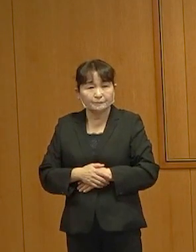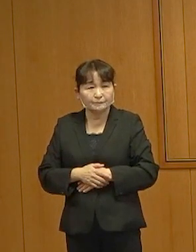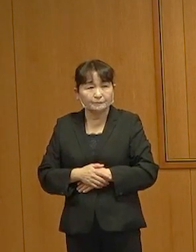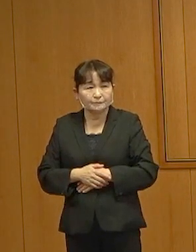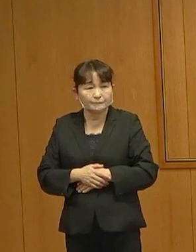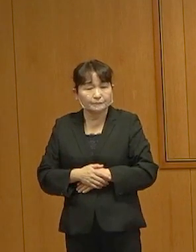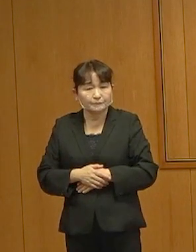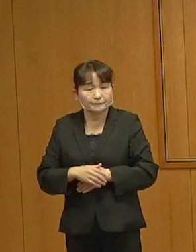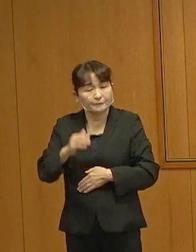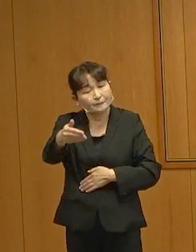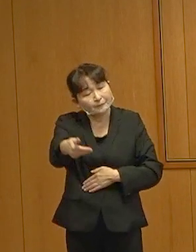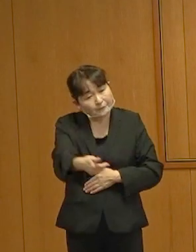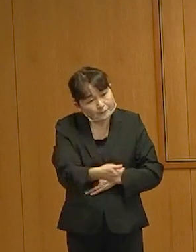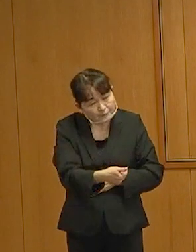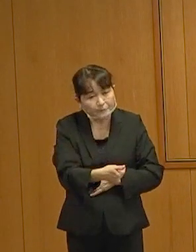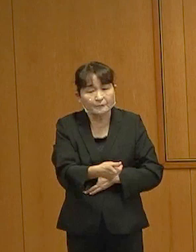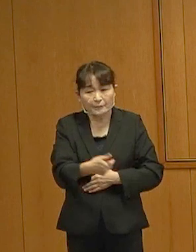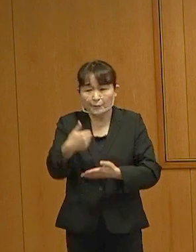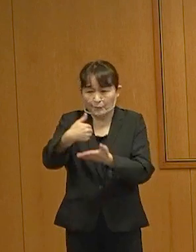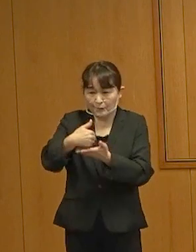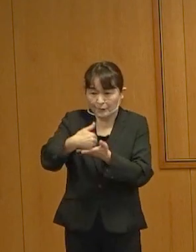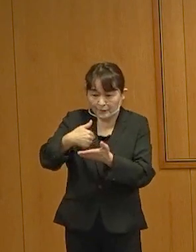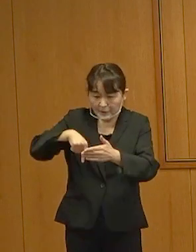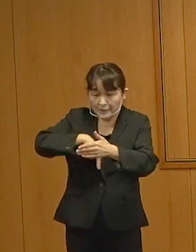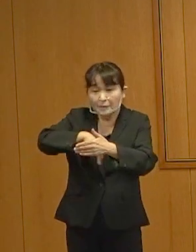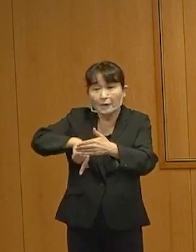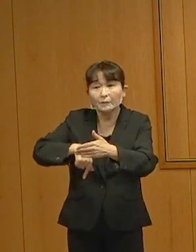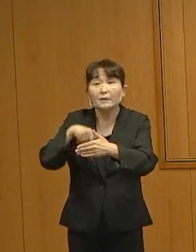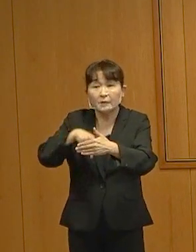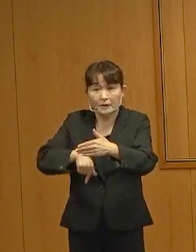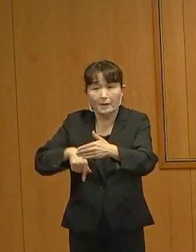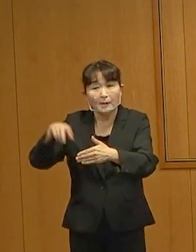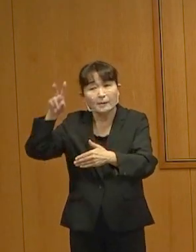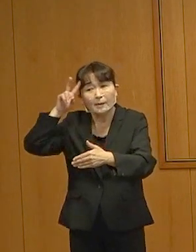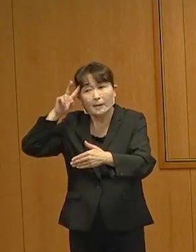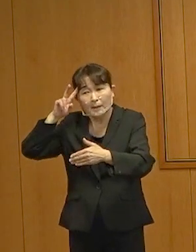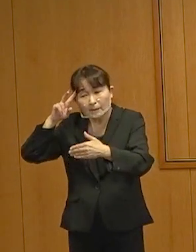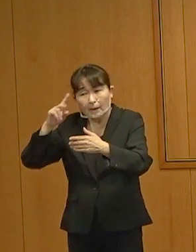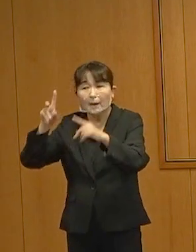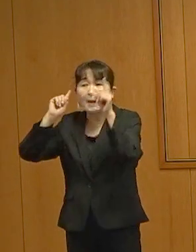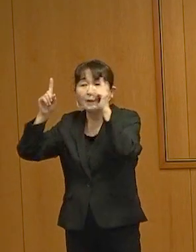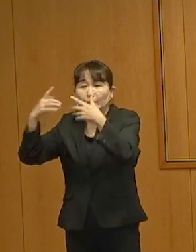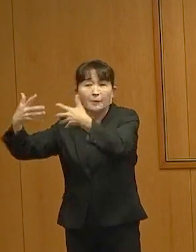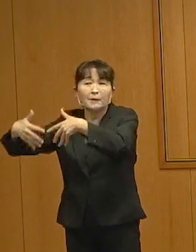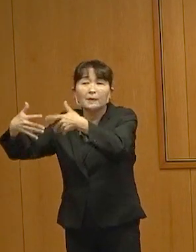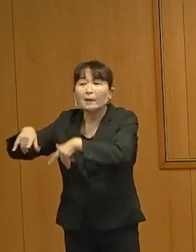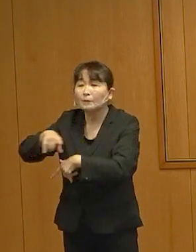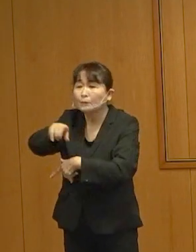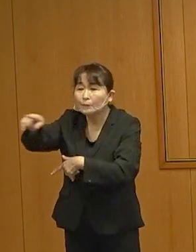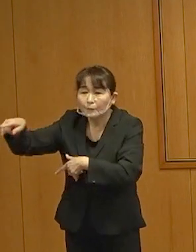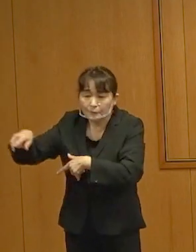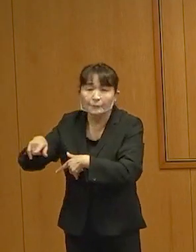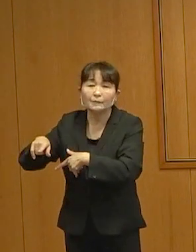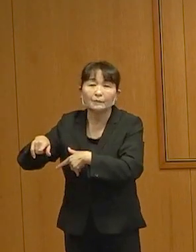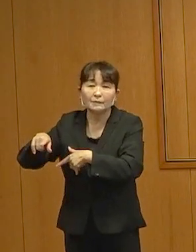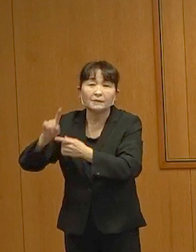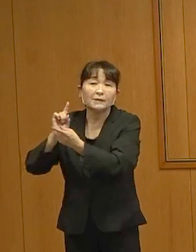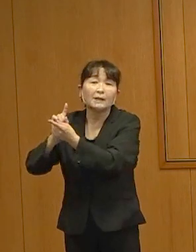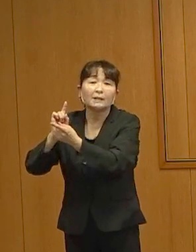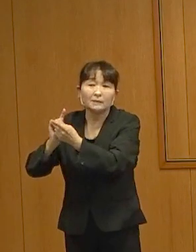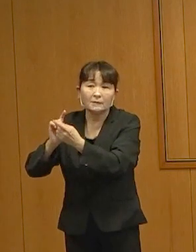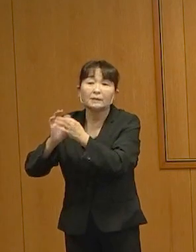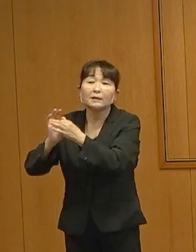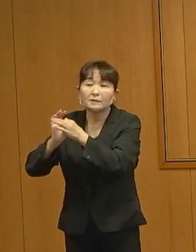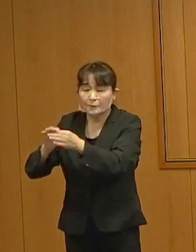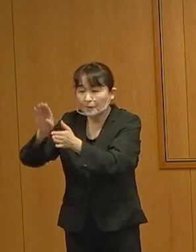今、市長のお話の中で、危険な遊具については撤去も考えないといけないということだったんですけ